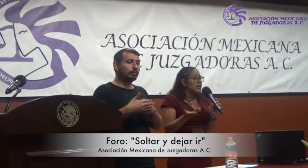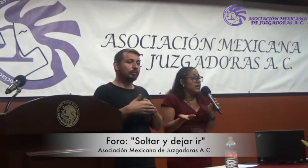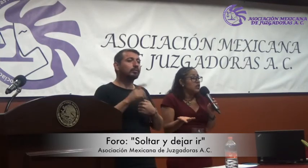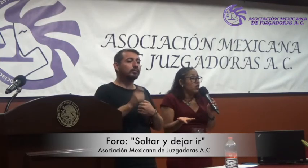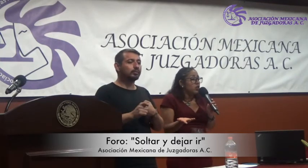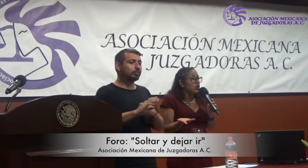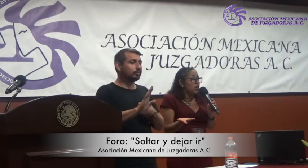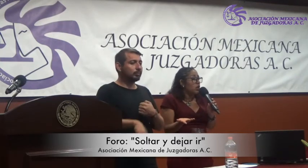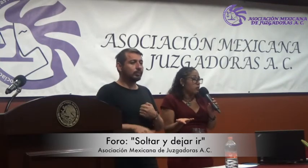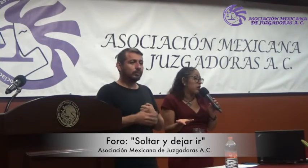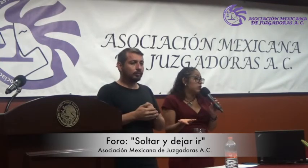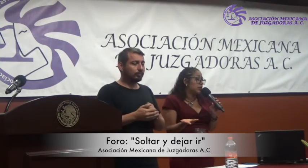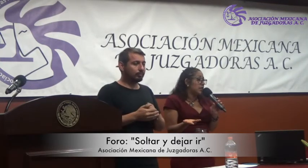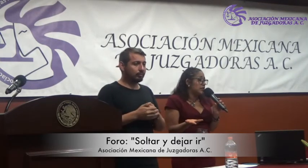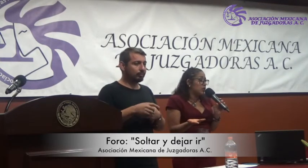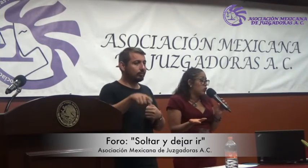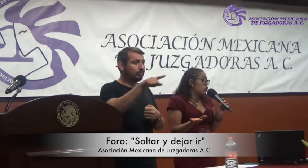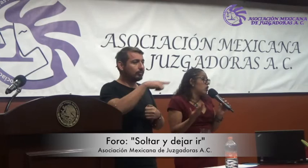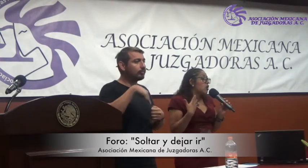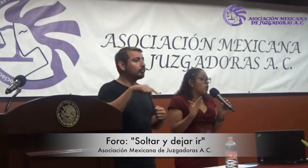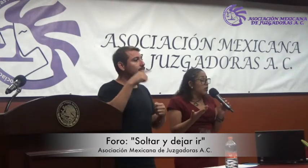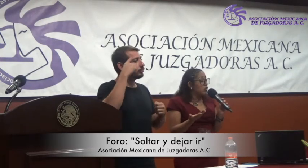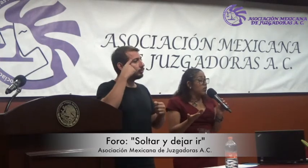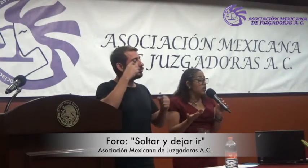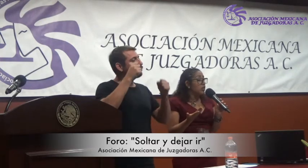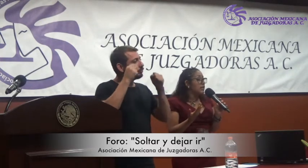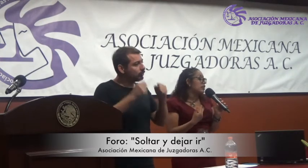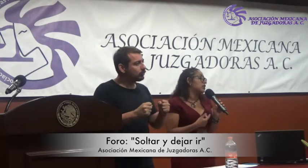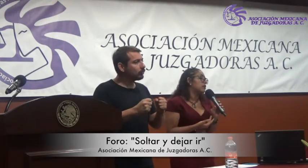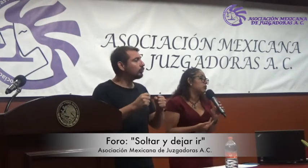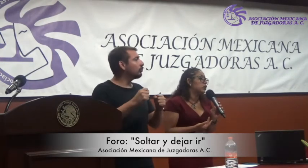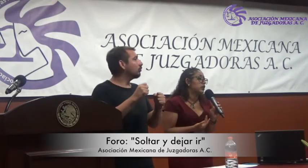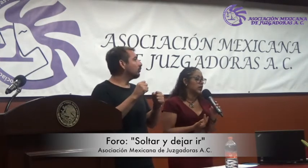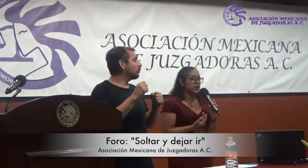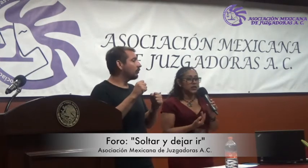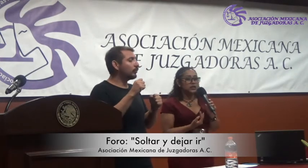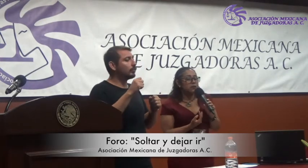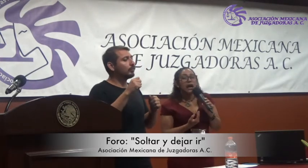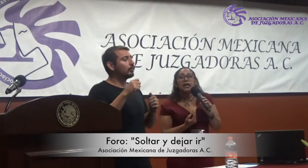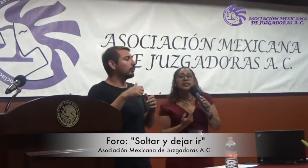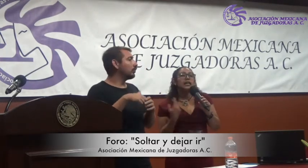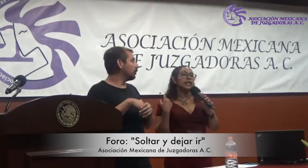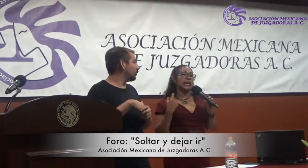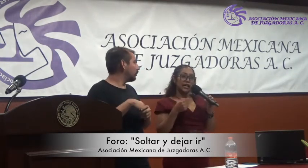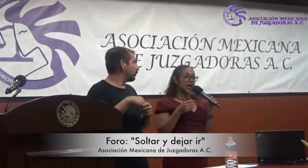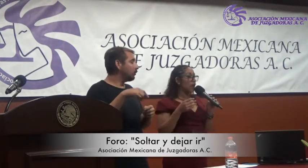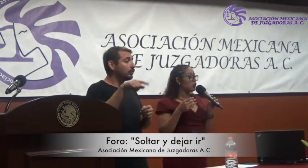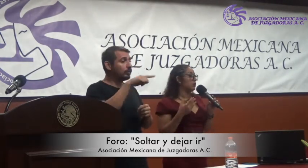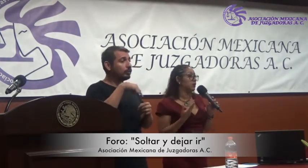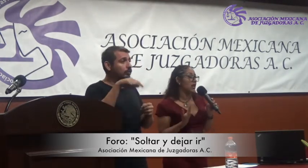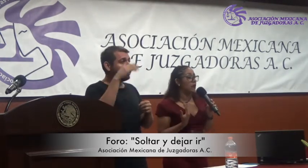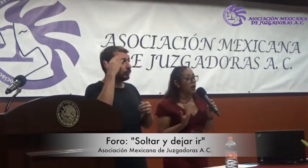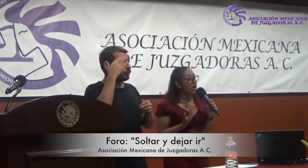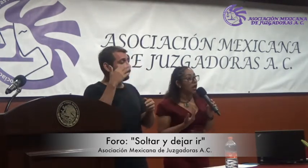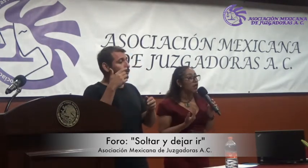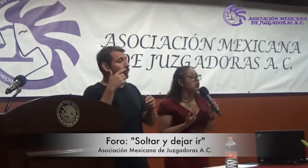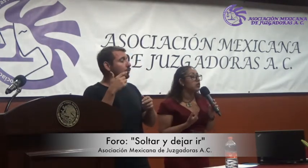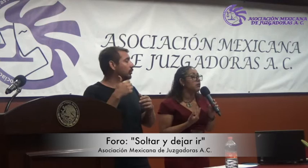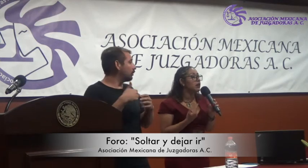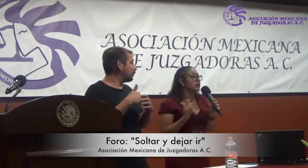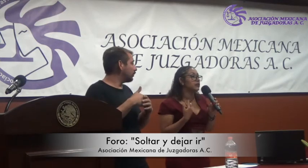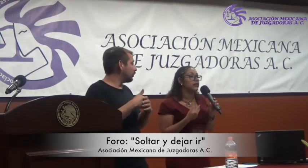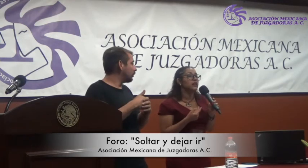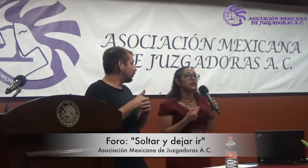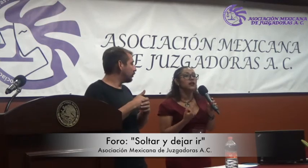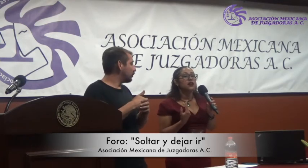muerte. Y es lo único de lo que podemos estar seguros. Cuando un niño nace no sabemos si va a ser ingeniero, si va a ser abogado,